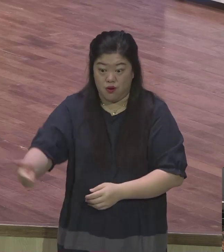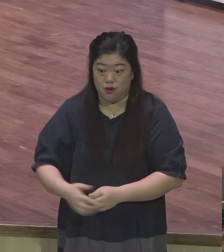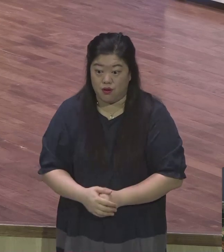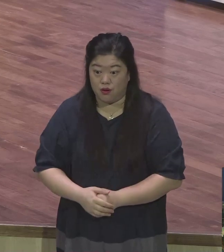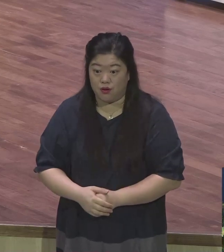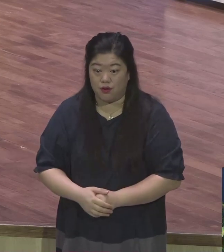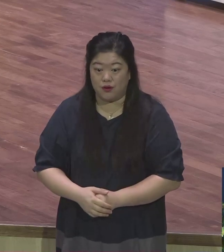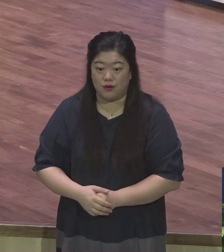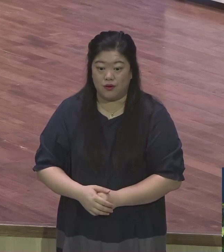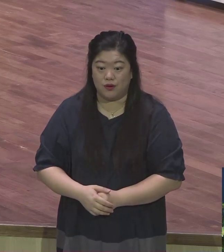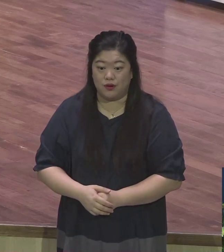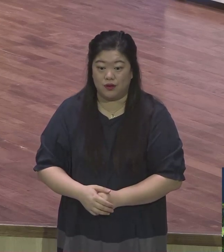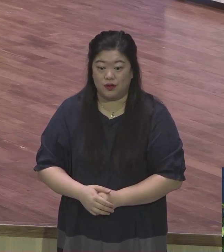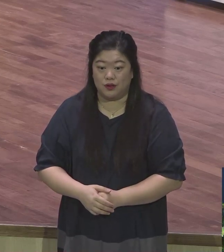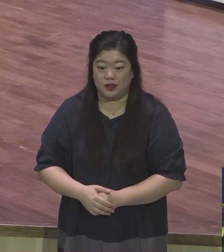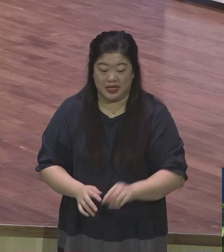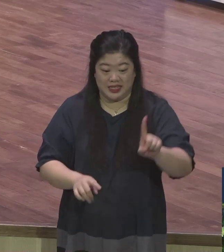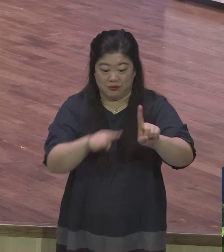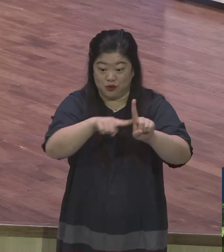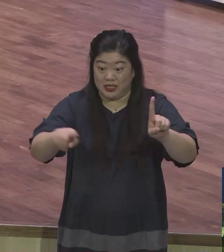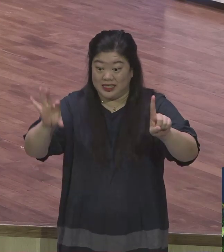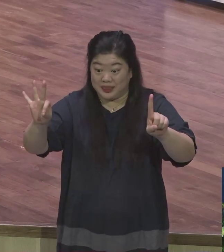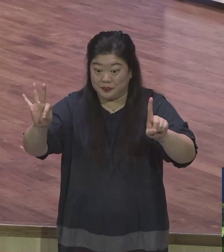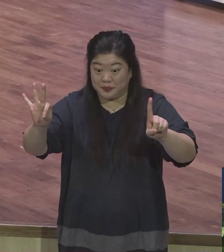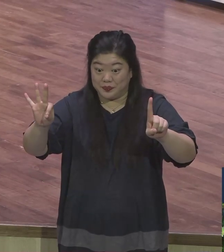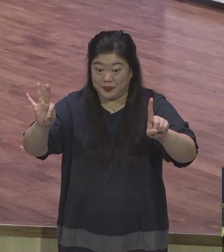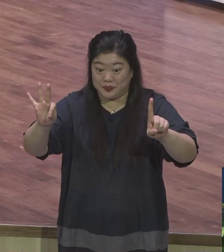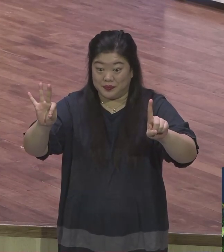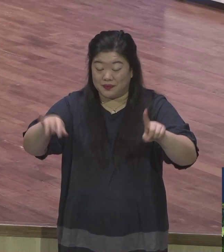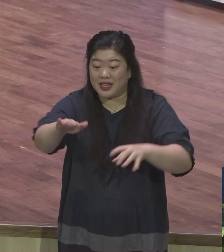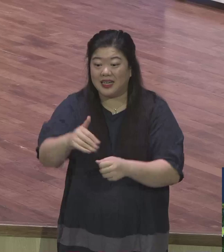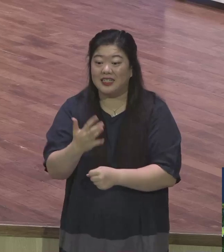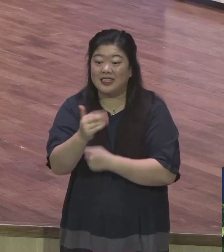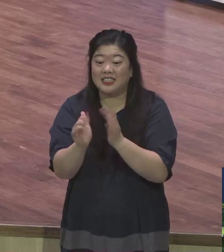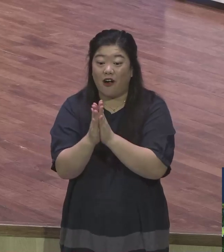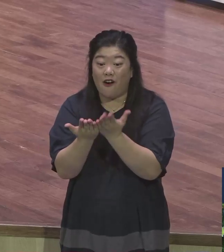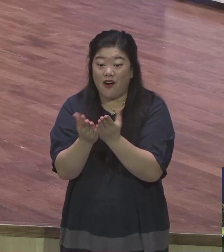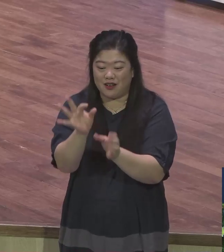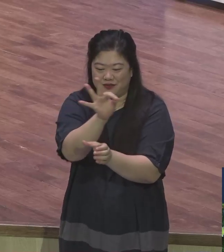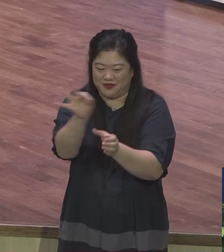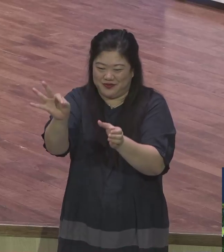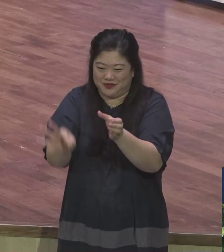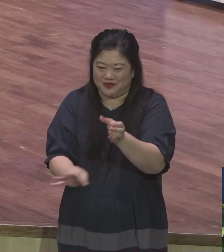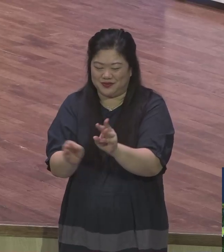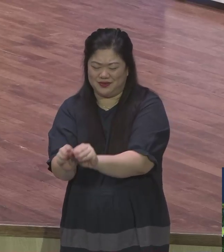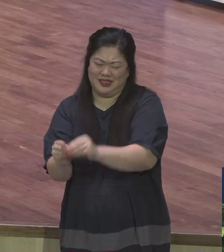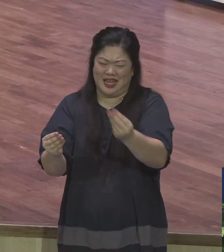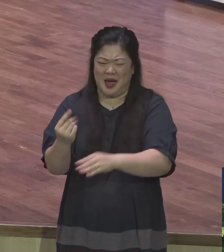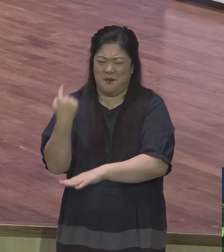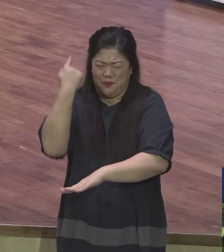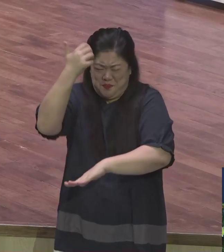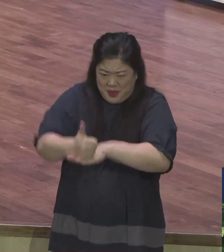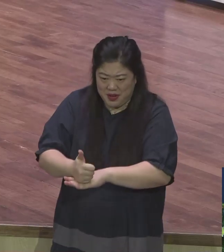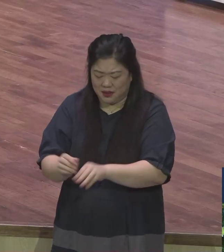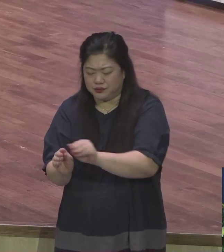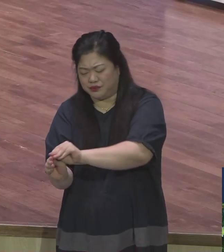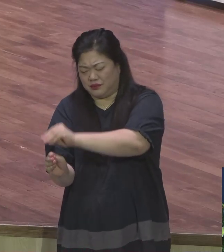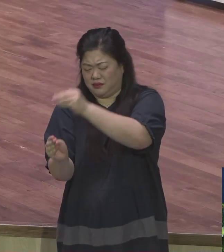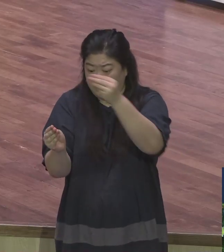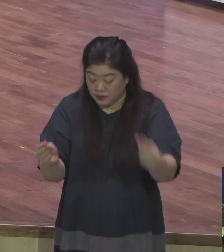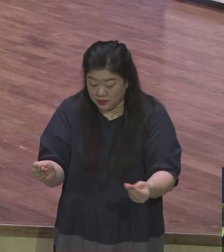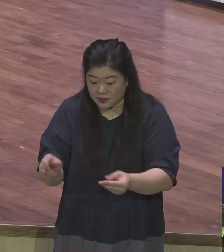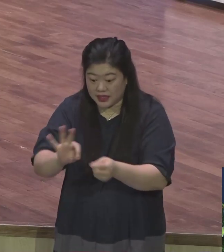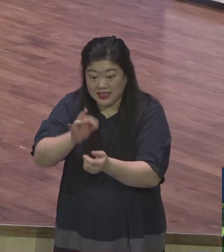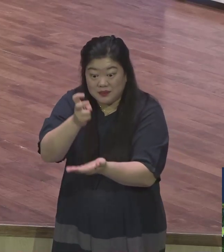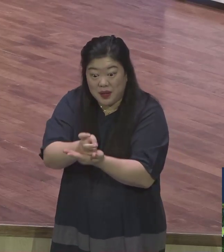요약이에요. 여러분 성경에 늘 붙어있는 그 식계명 요약이라고요. 하나님을 사랑하고 이웃을